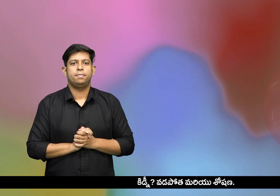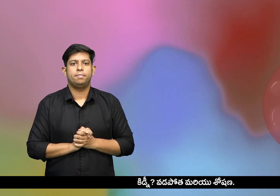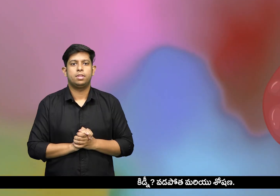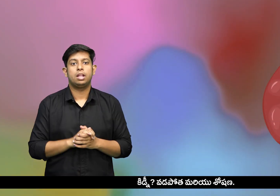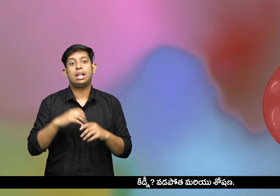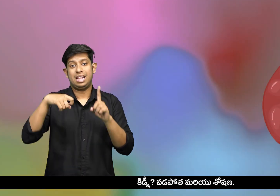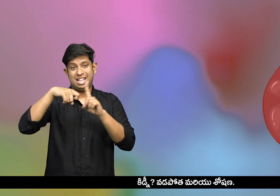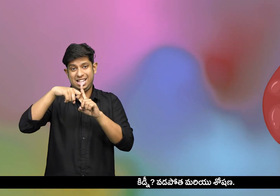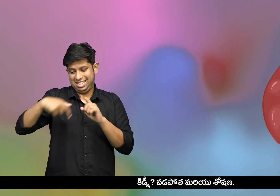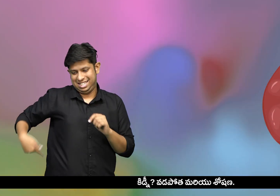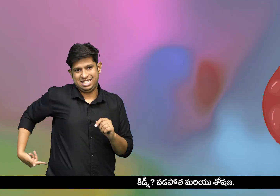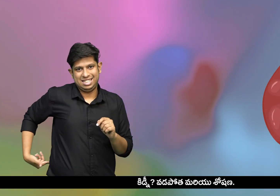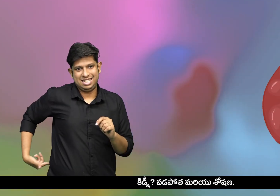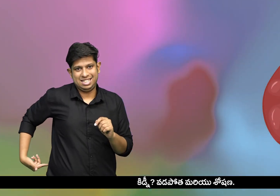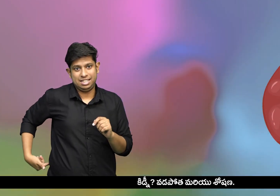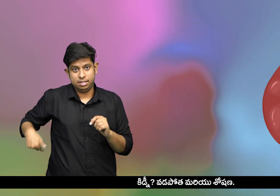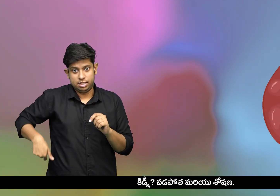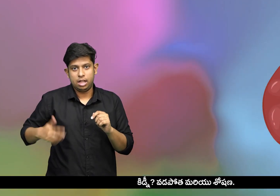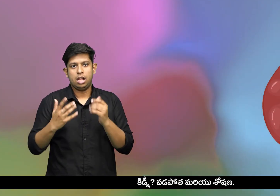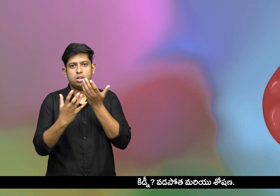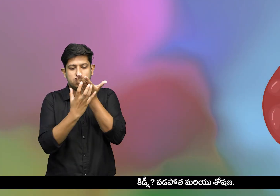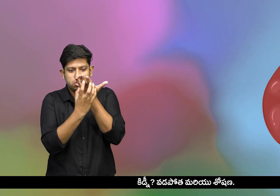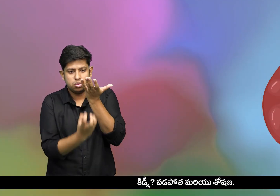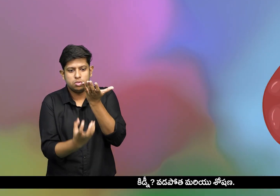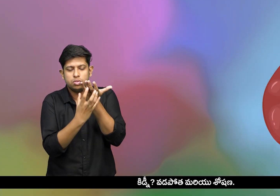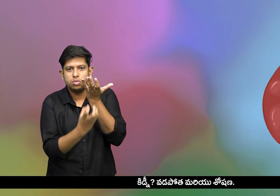కిడ్నీ, వడపోత మరియు శోషణ.